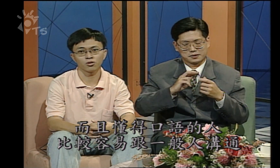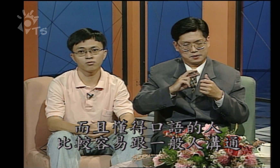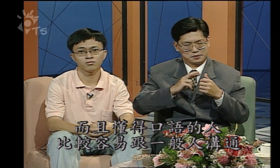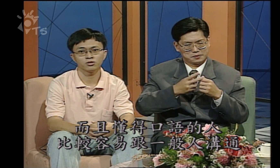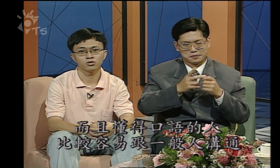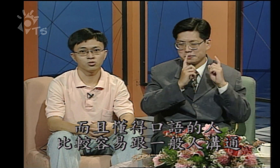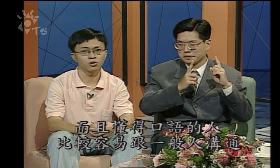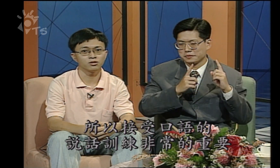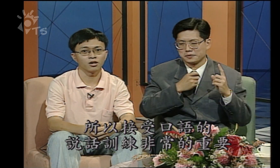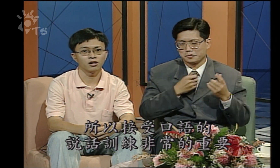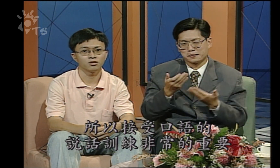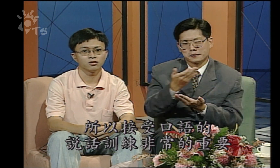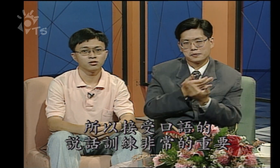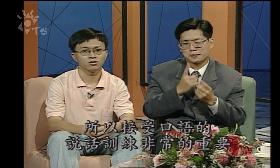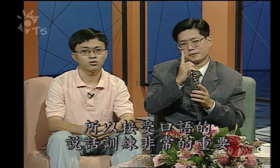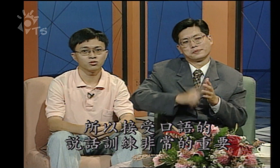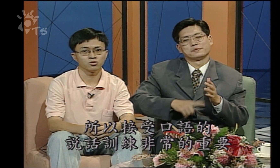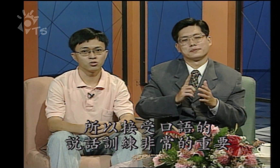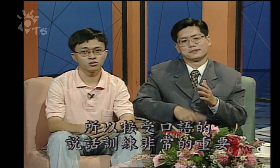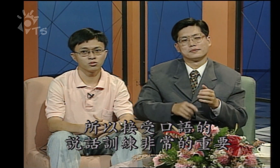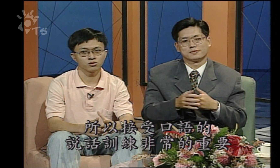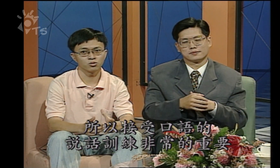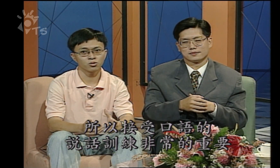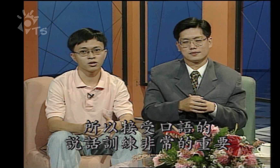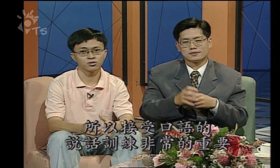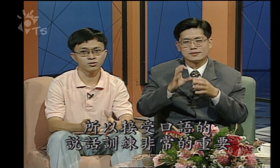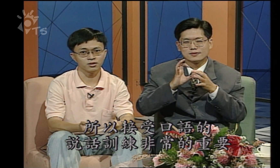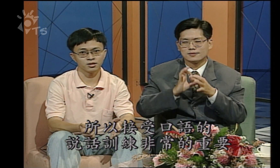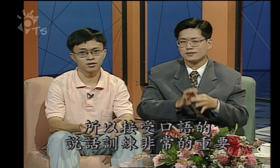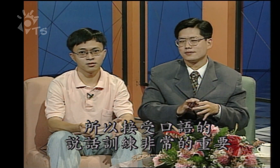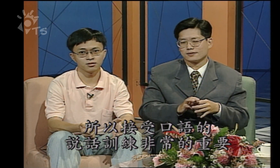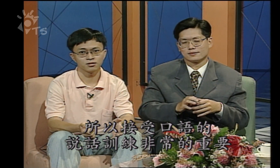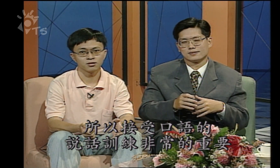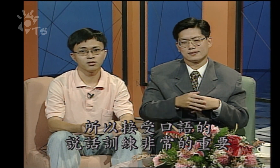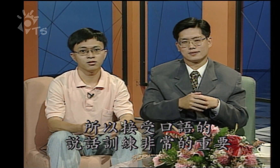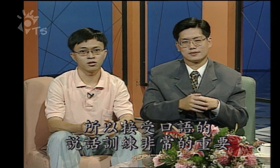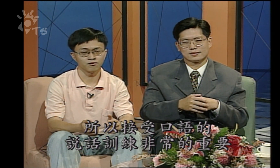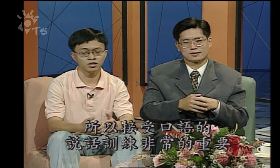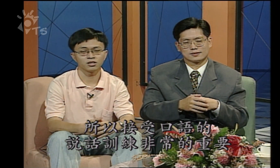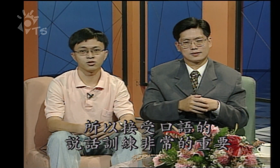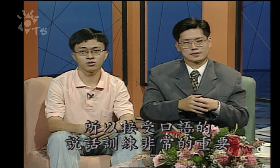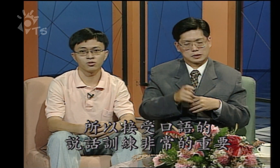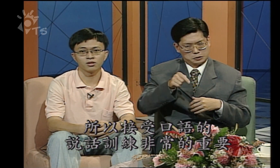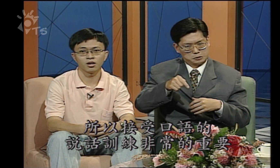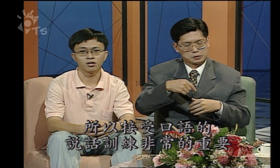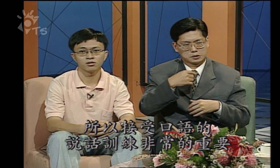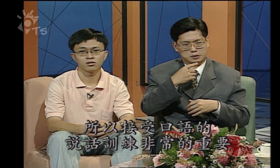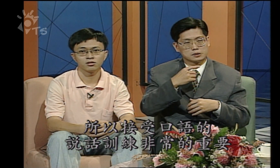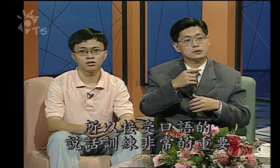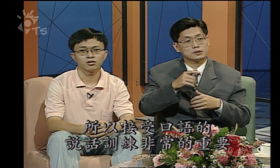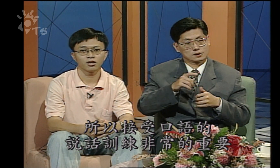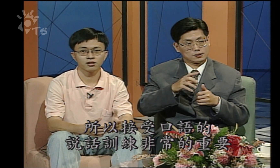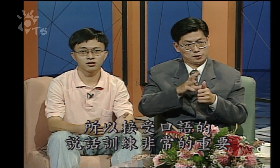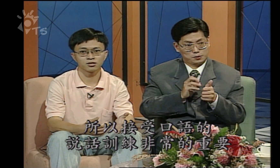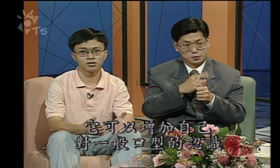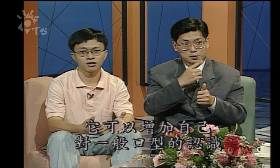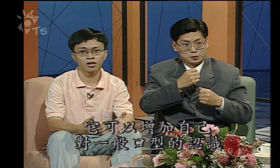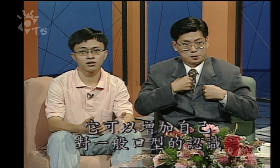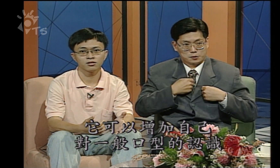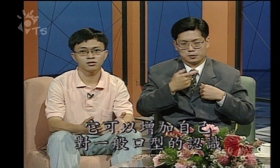通，所以啊，对话训练非常的重要，它可以增加自